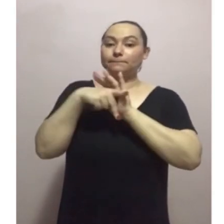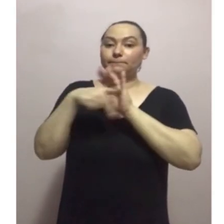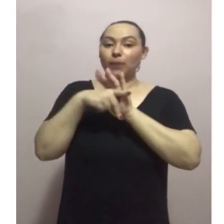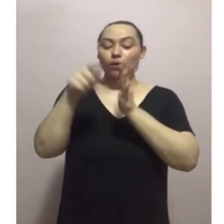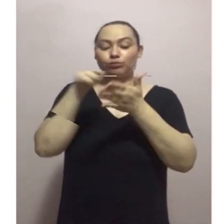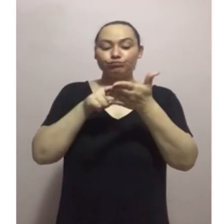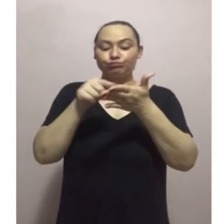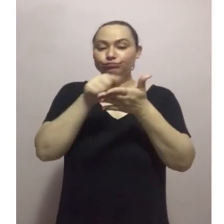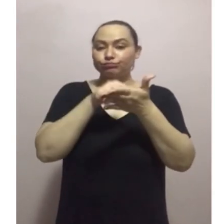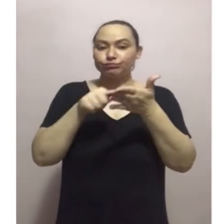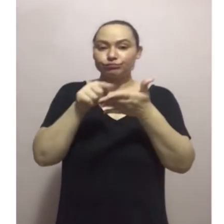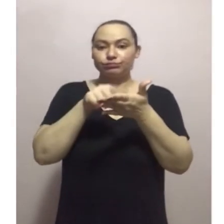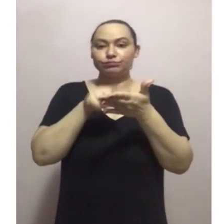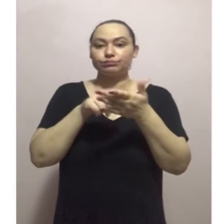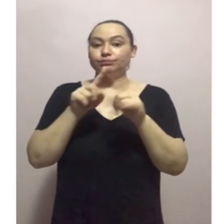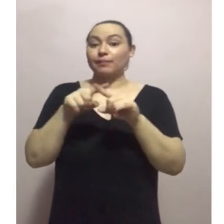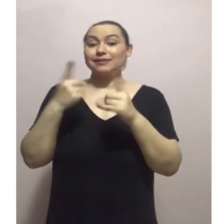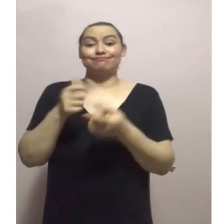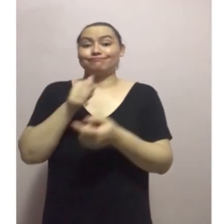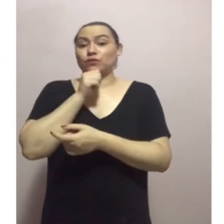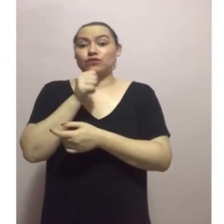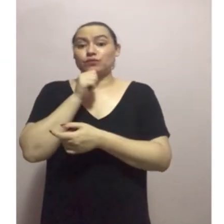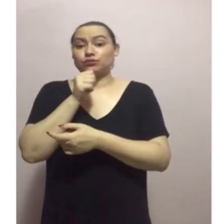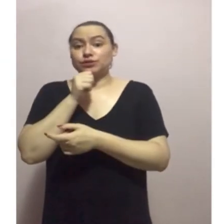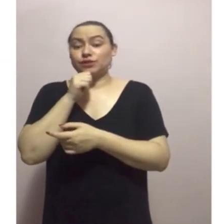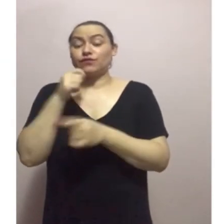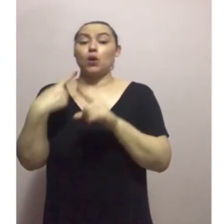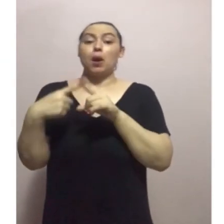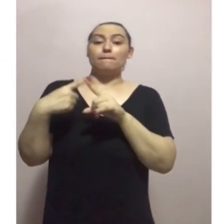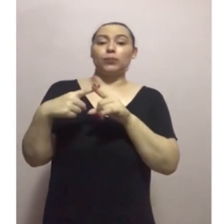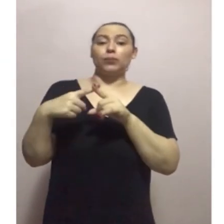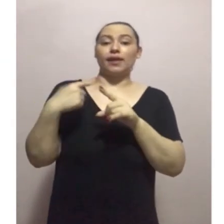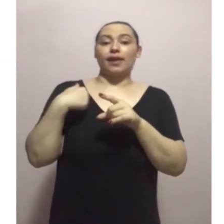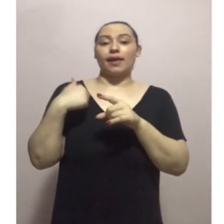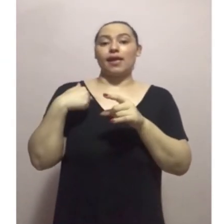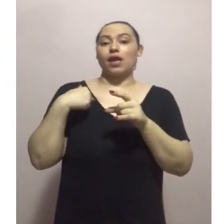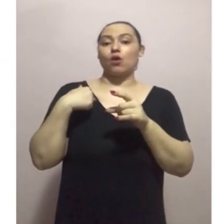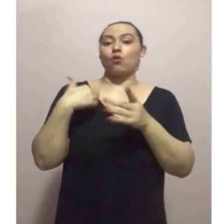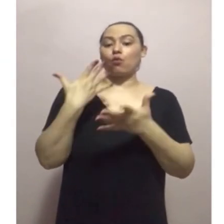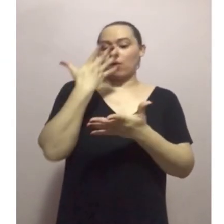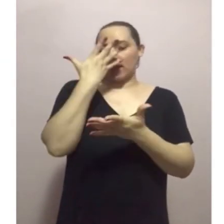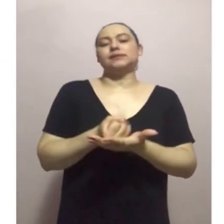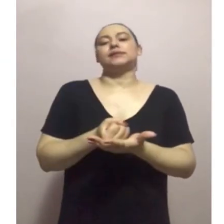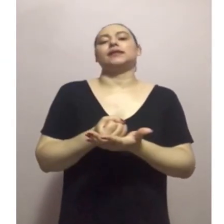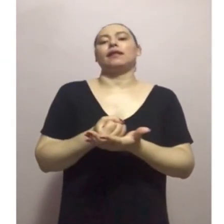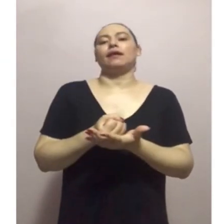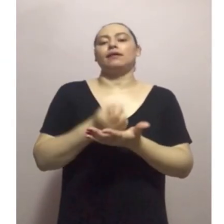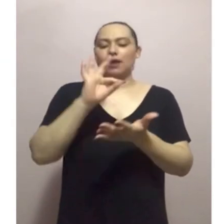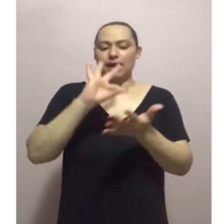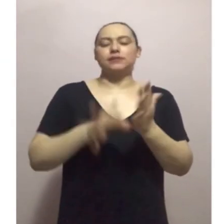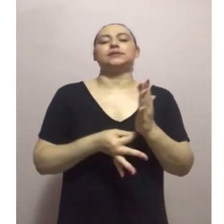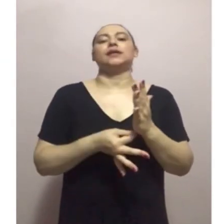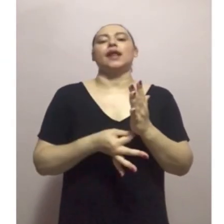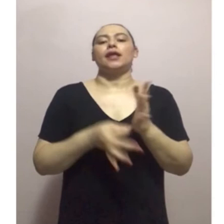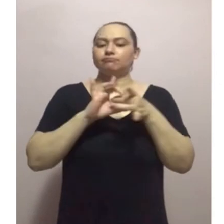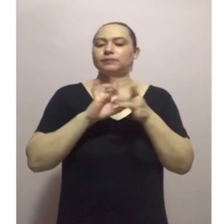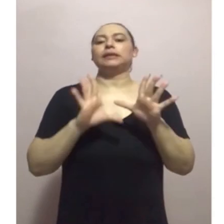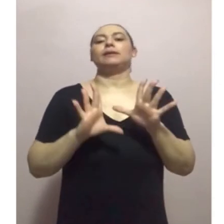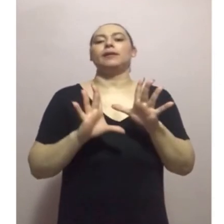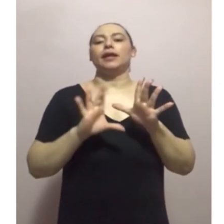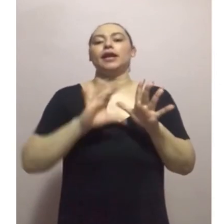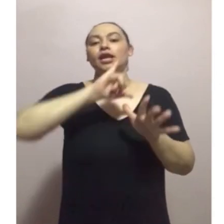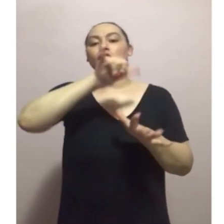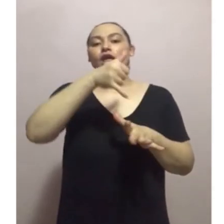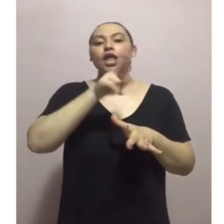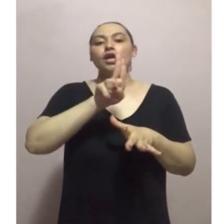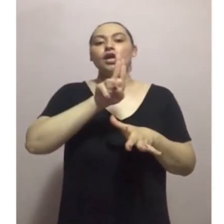eu aprovei em junho, acho importante a gente falar isso, assim, a gente aprovou através da IN a readequação